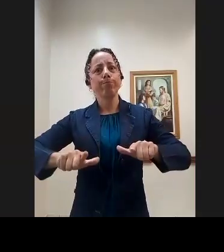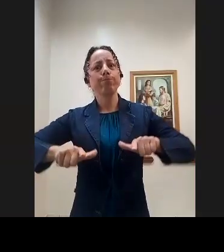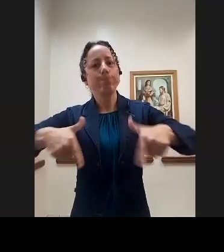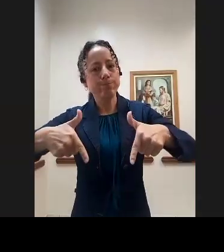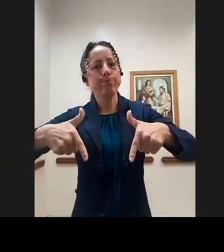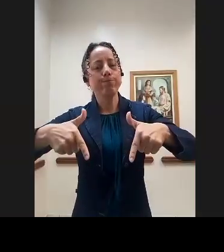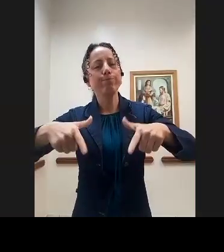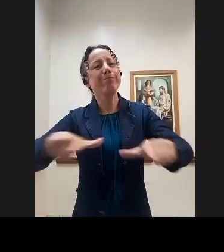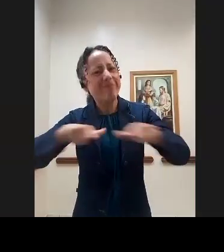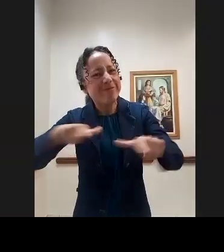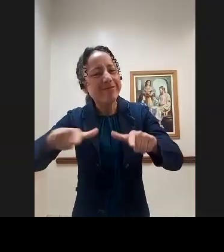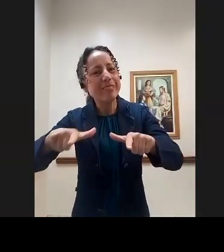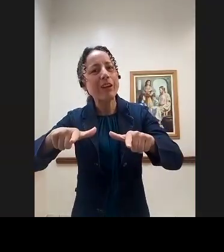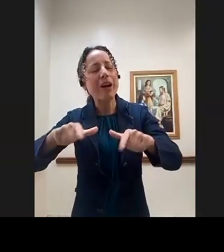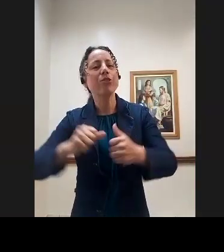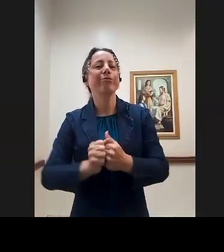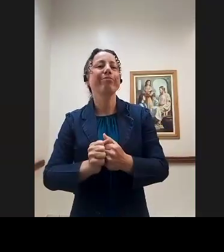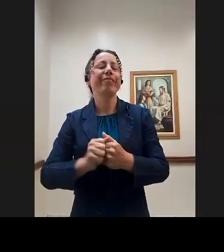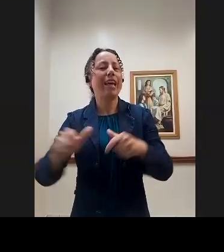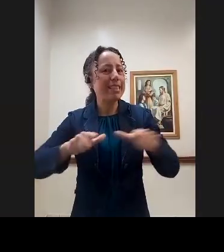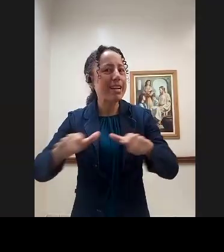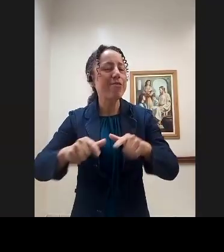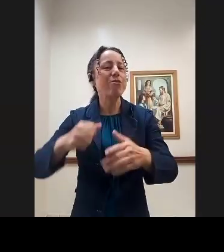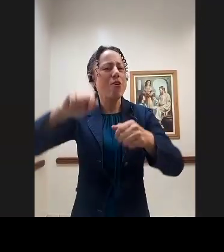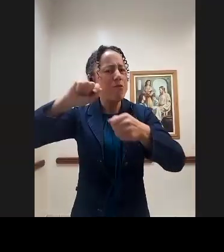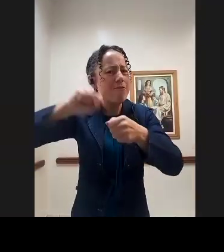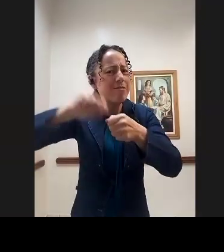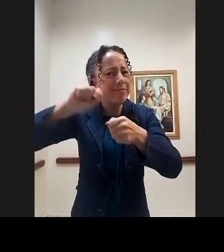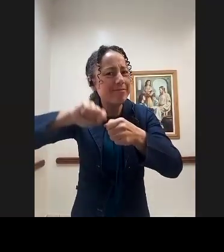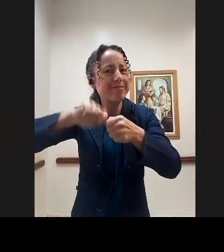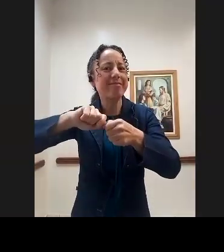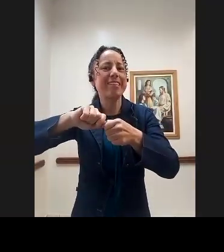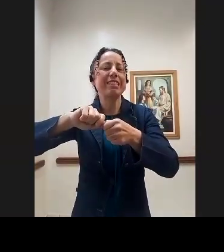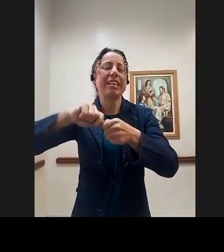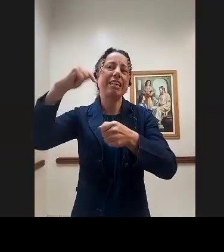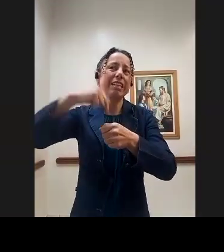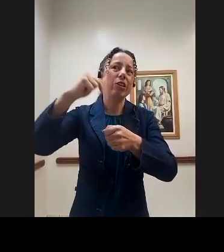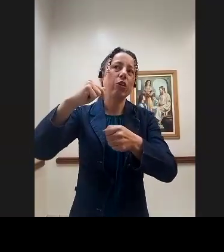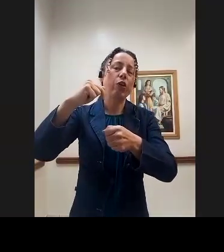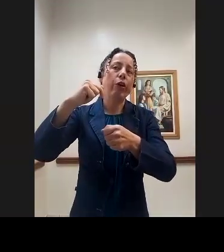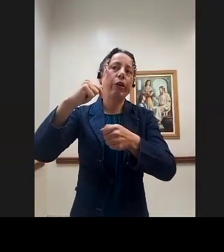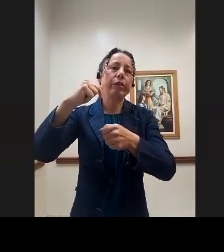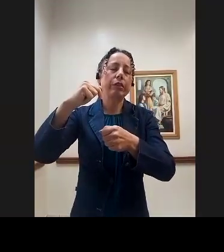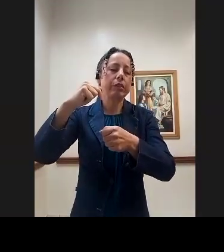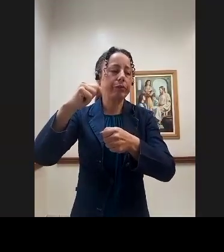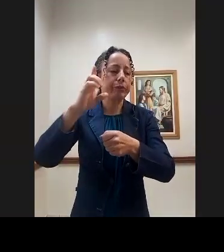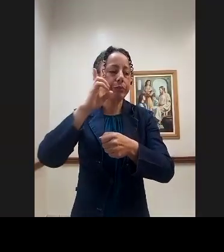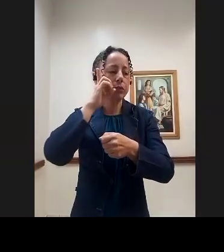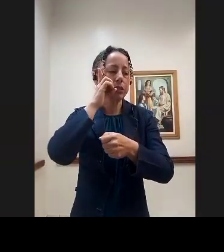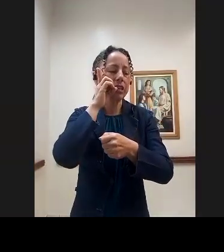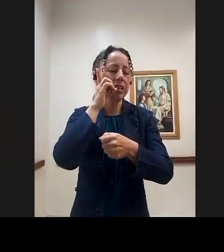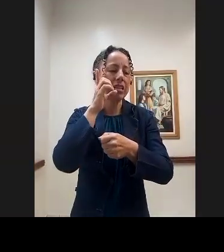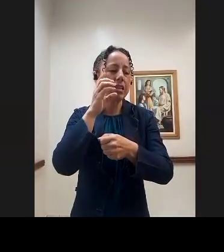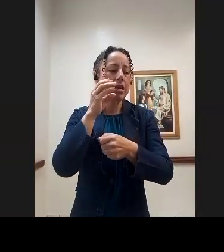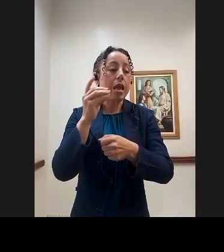Estes dias a gente está tendo muitas experiências onde eu